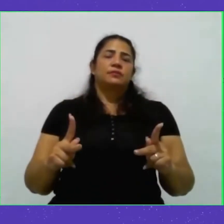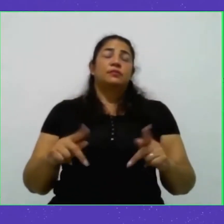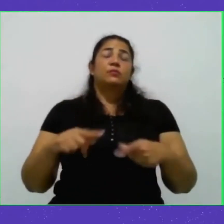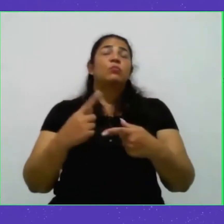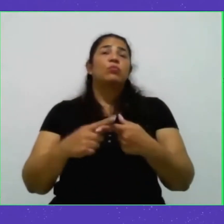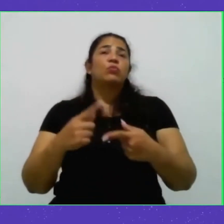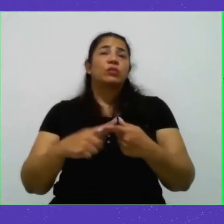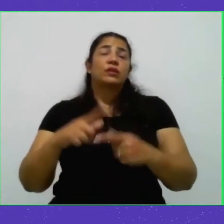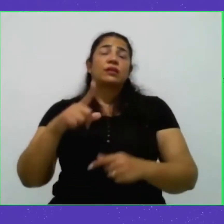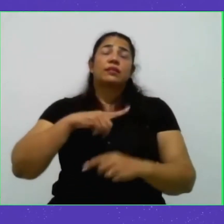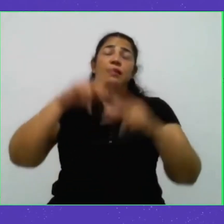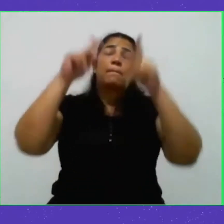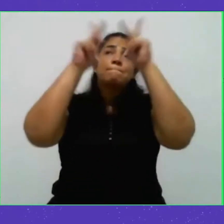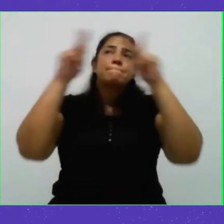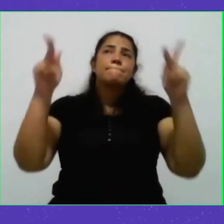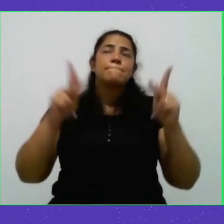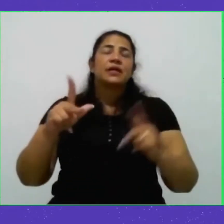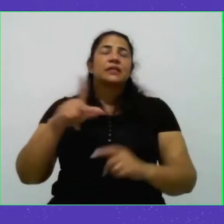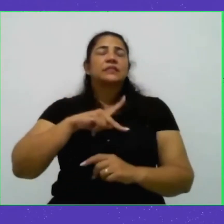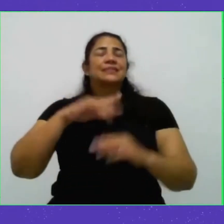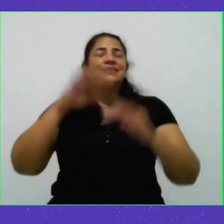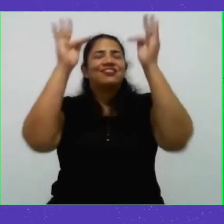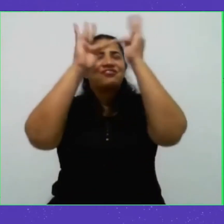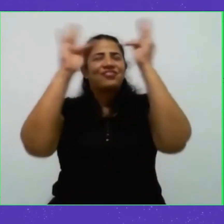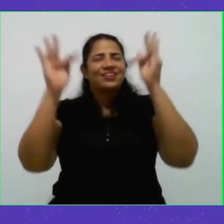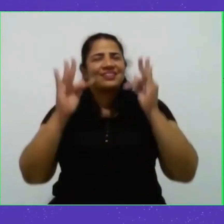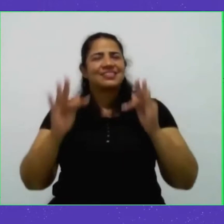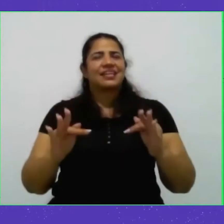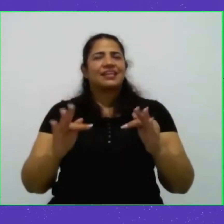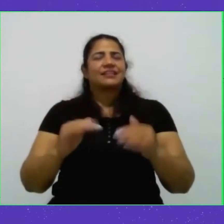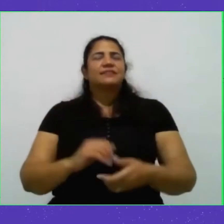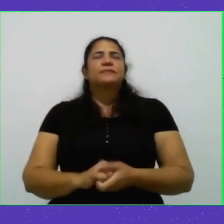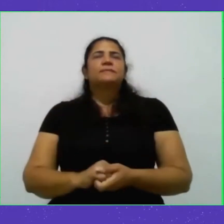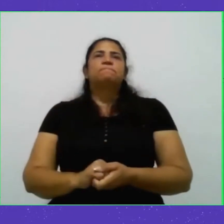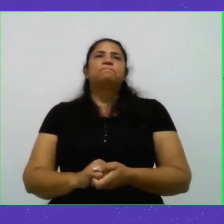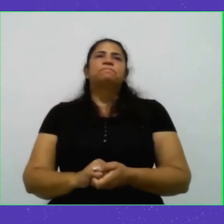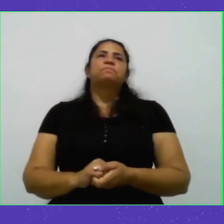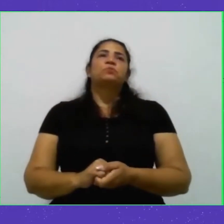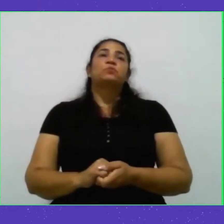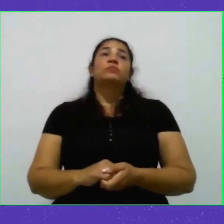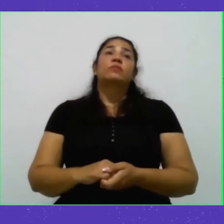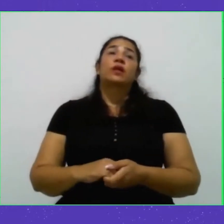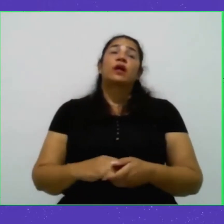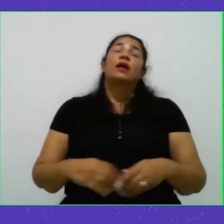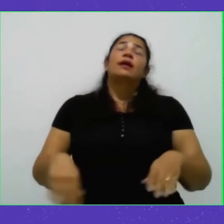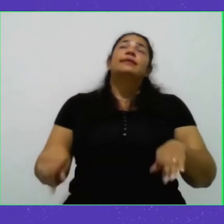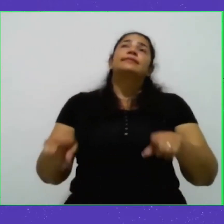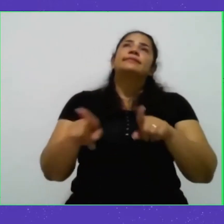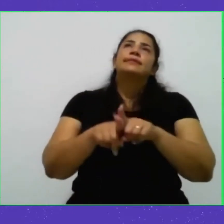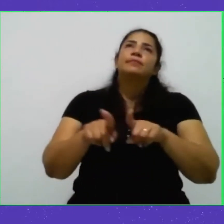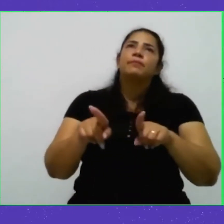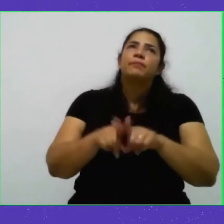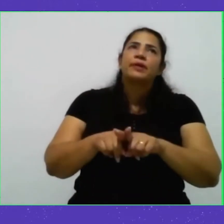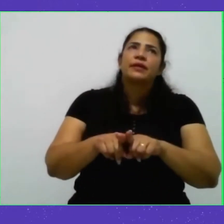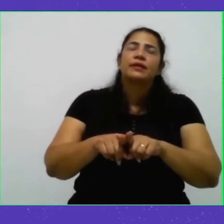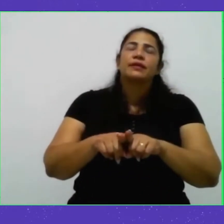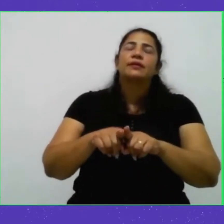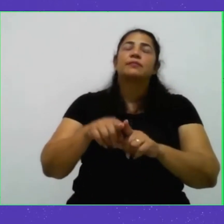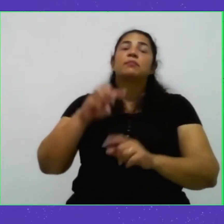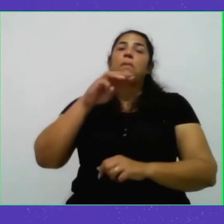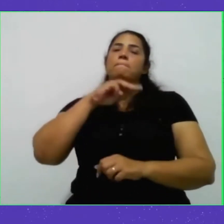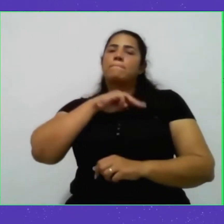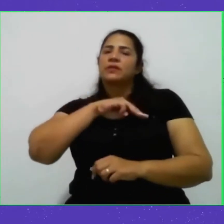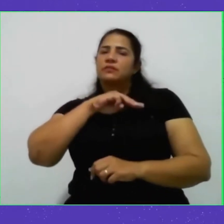Bem-aventurados os misericordiosos, porque alcançarão misericórdia. Ser justo é dar a alguém o que ele merece. Ser misericordioso